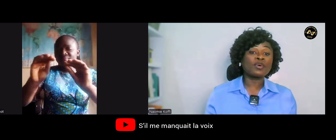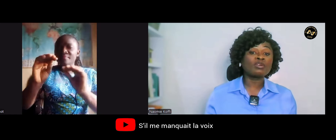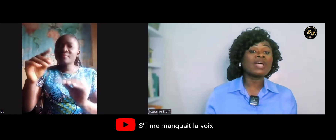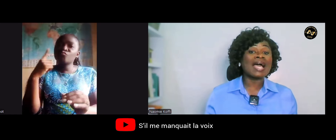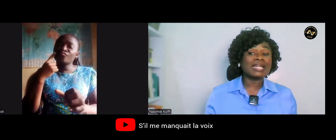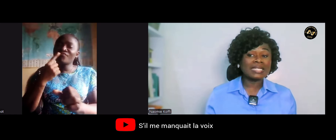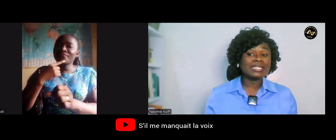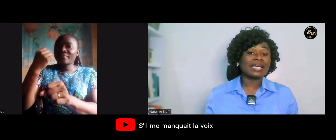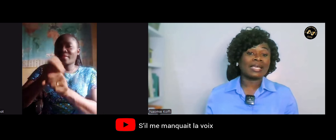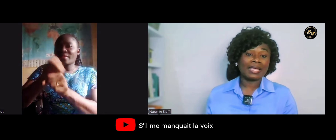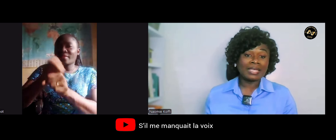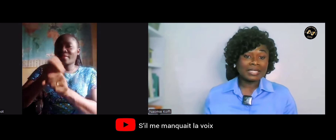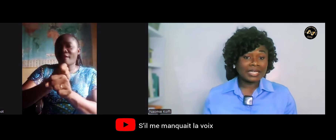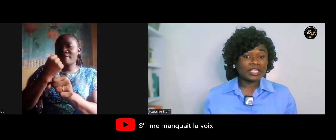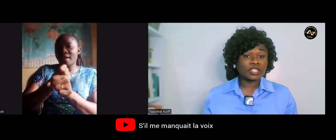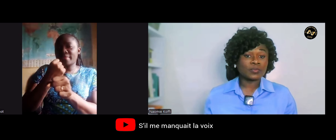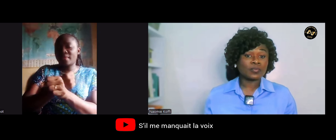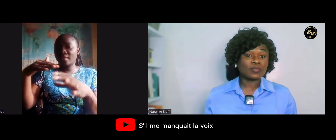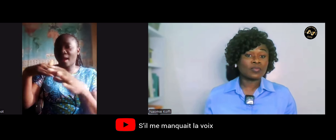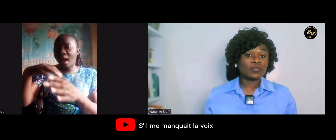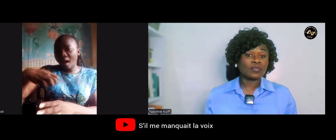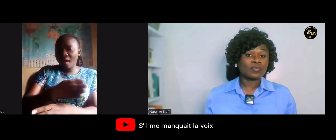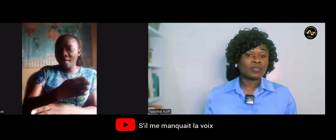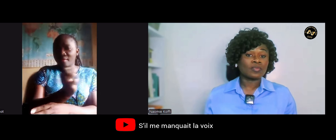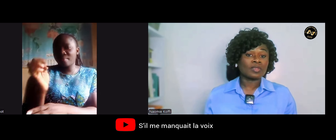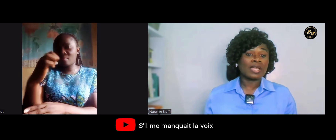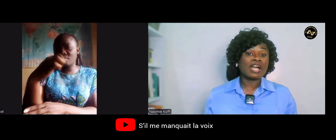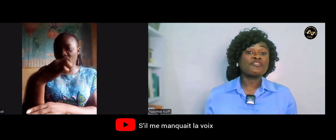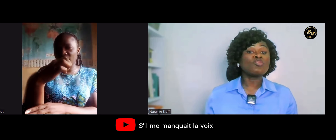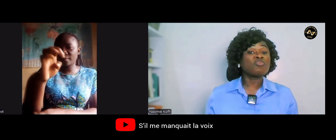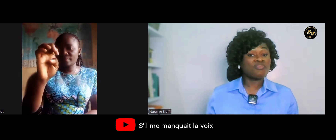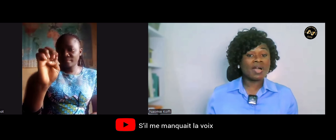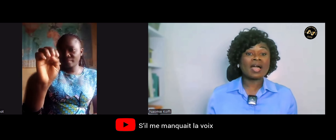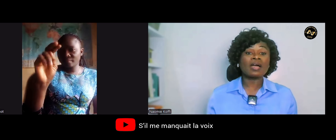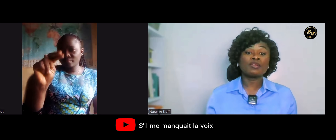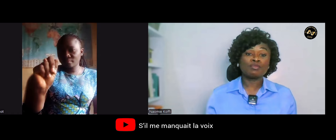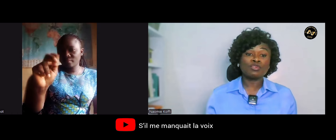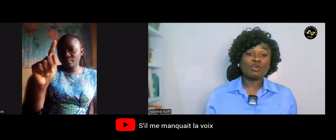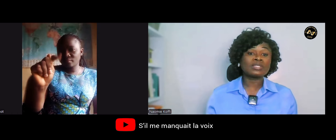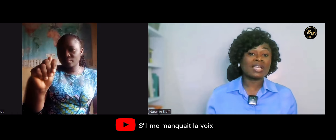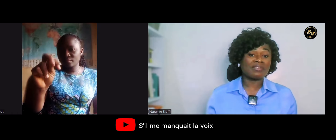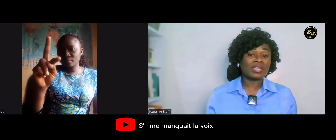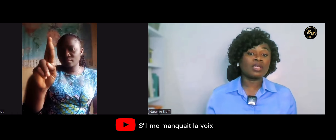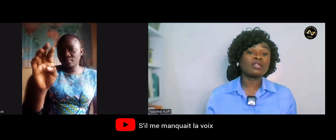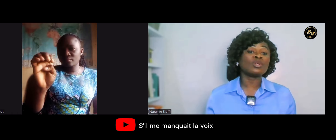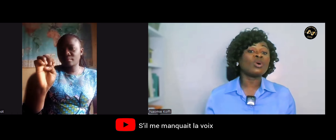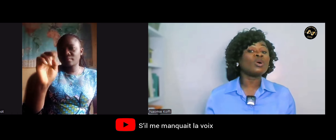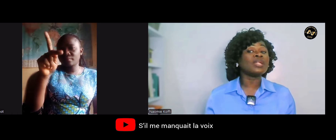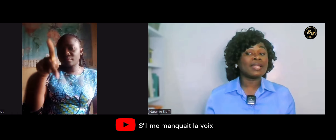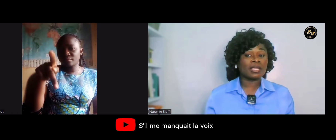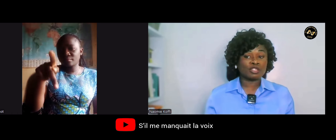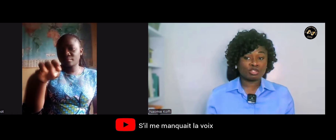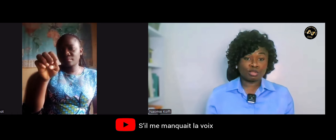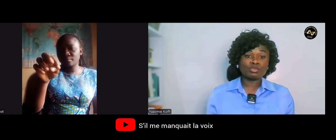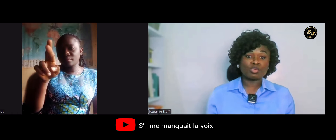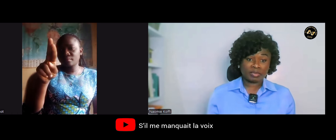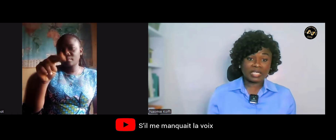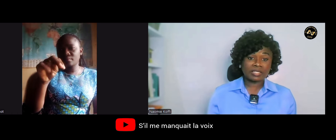doivent apprendre à lire et écrire afin de pouvoir mieux travailler dans